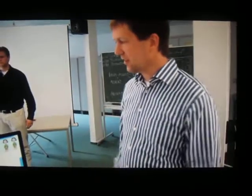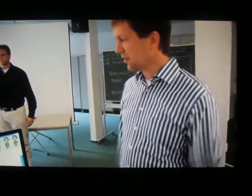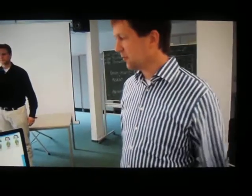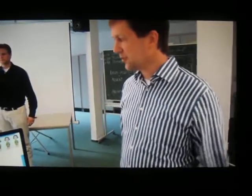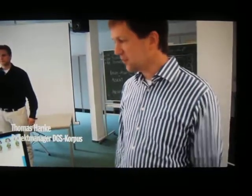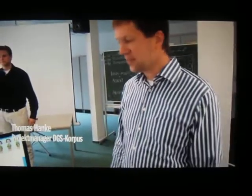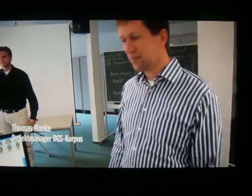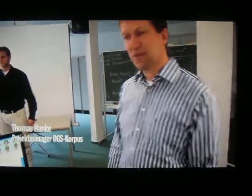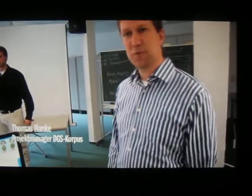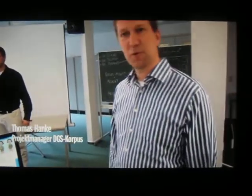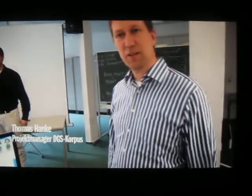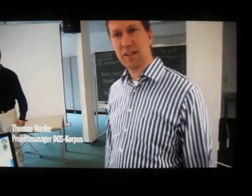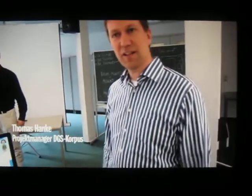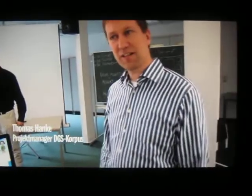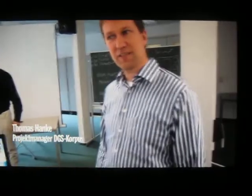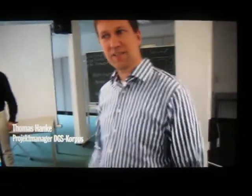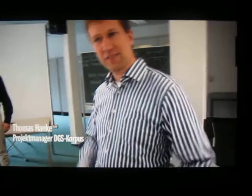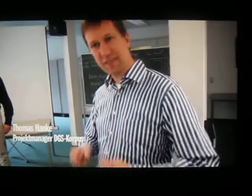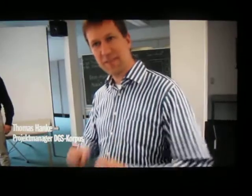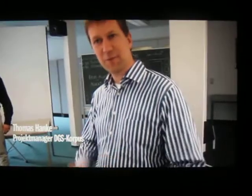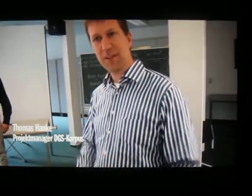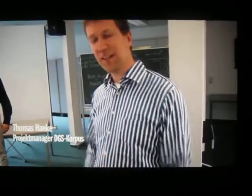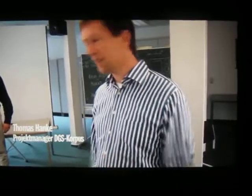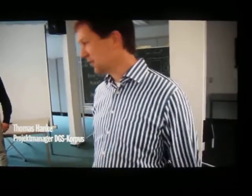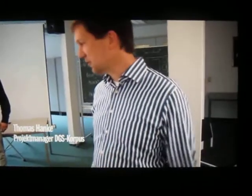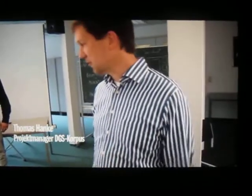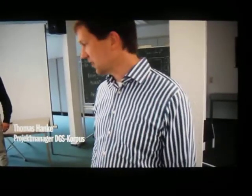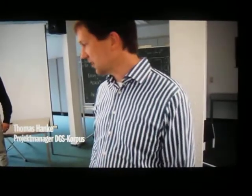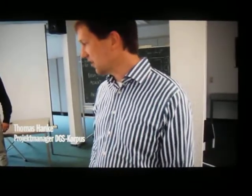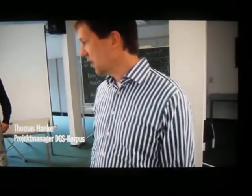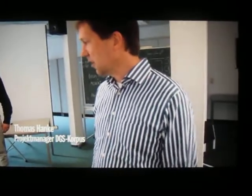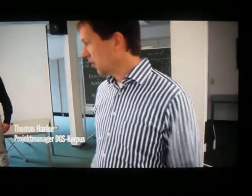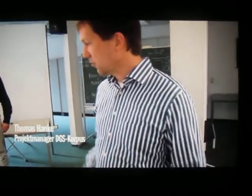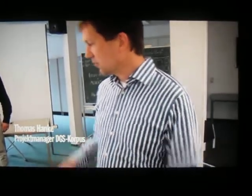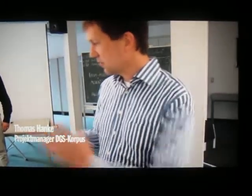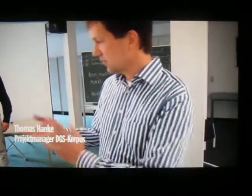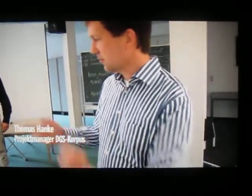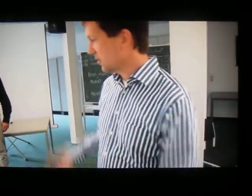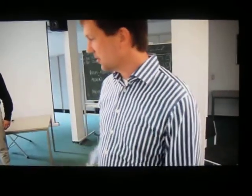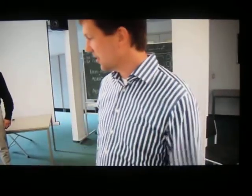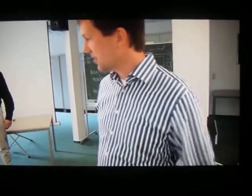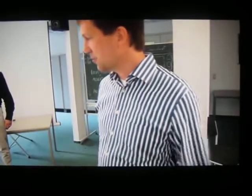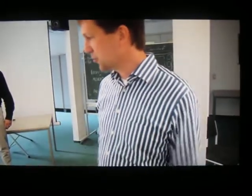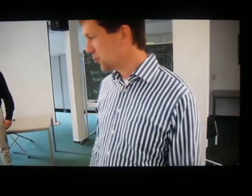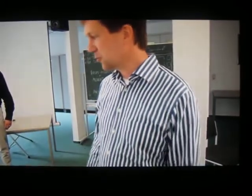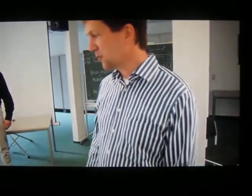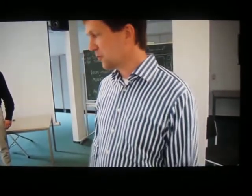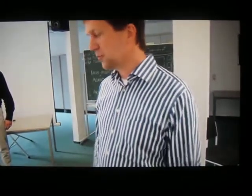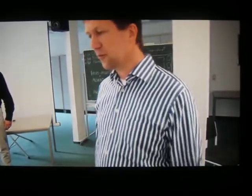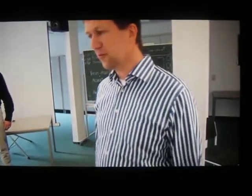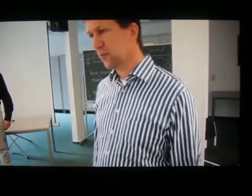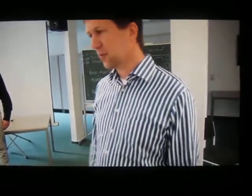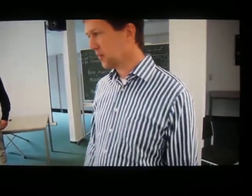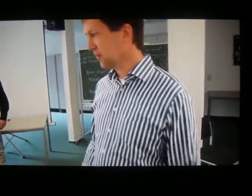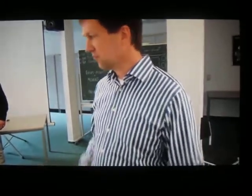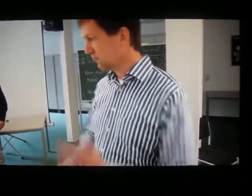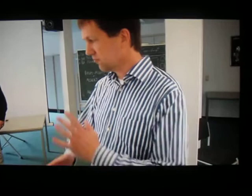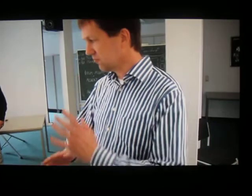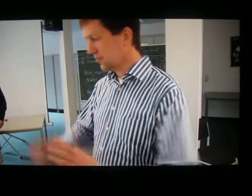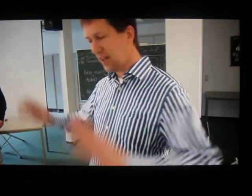haben wir zum ersten Mal die Möglichkeit, das wirklich live hinzukriegen. Und dies ist der erste Prototyp dafür, wo man erst